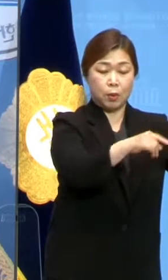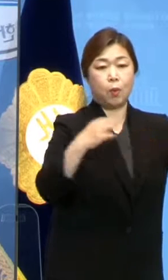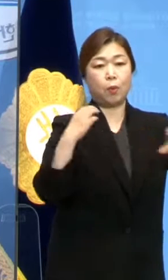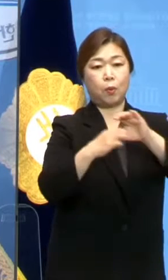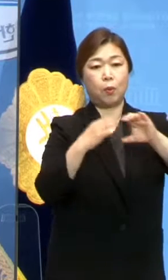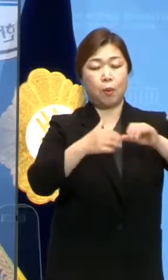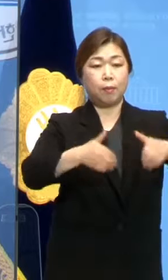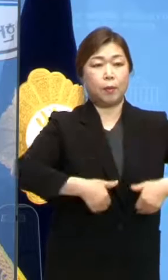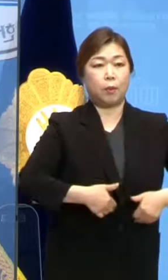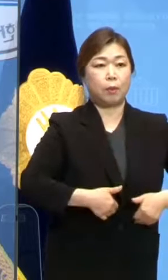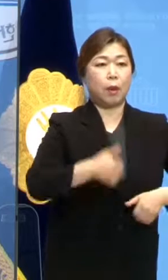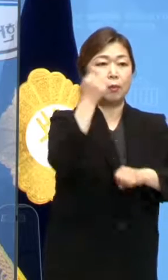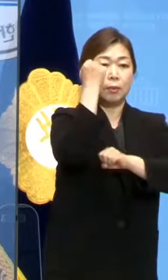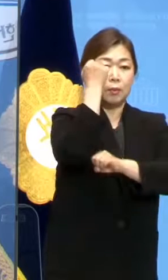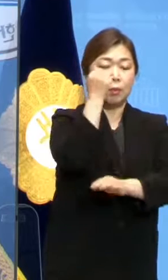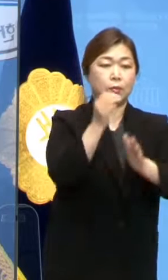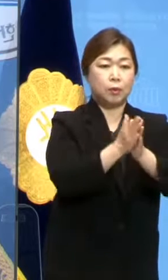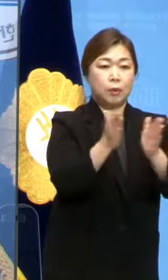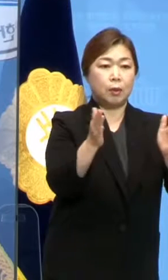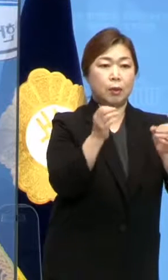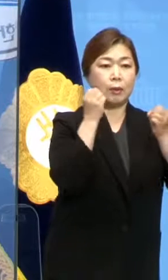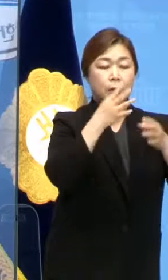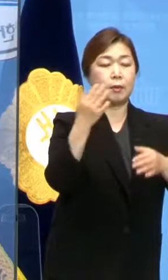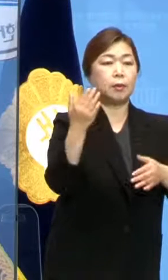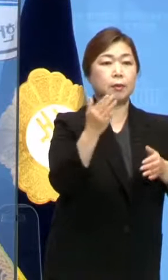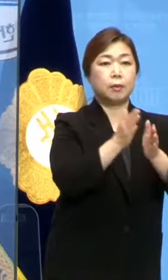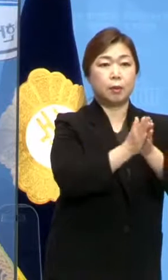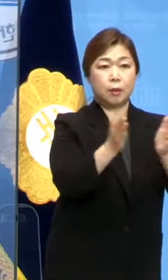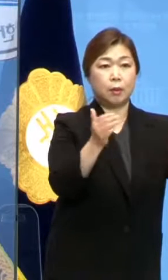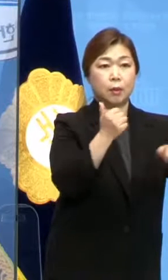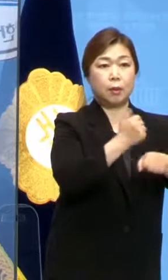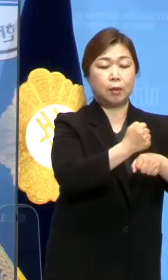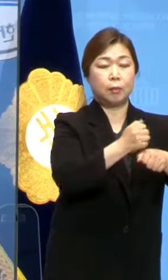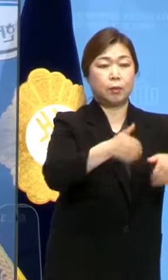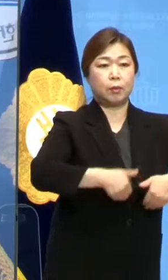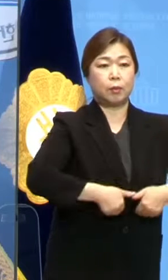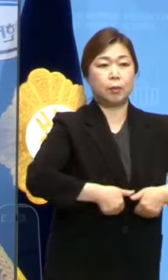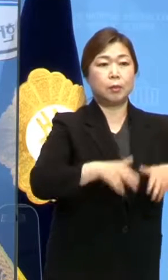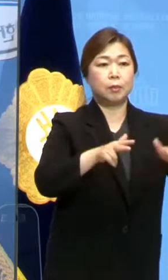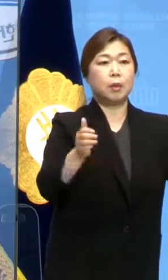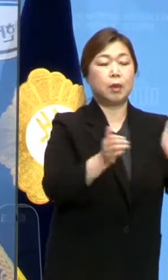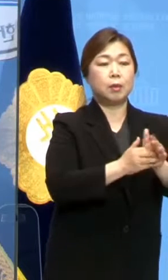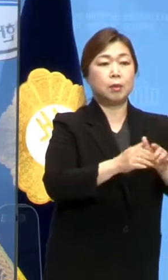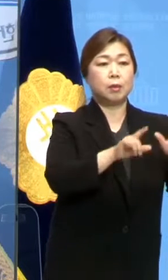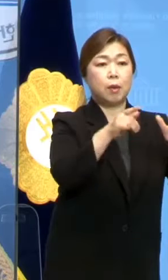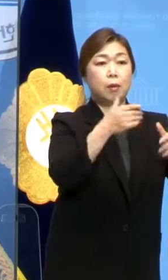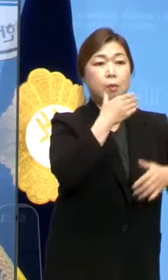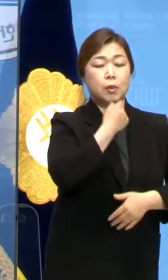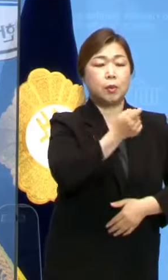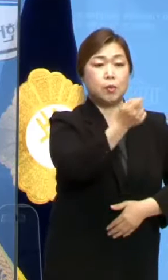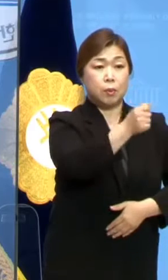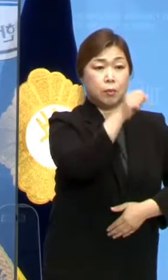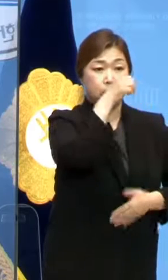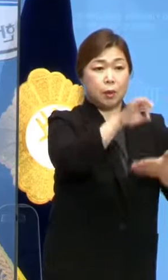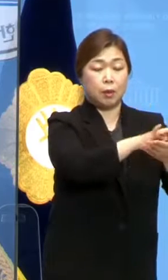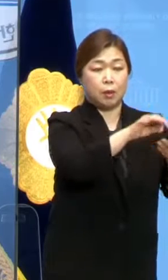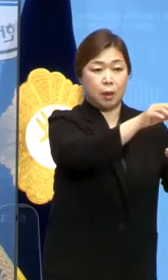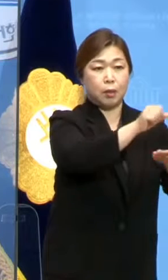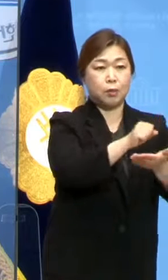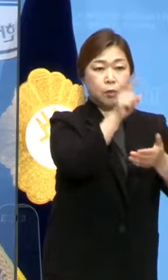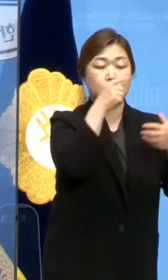원점에서 제노니아 라 지금까지 우리나라의 사회복지는 적은 예산과